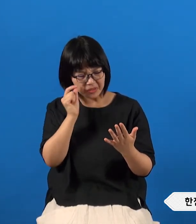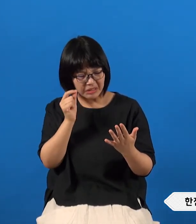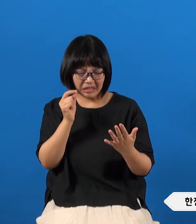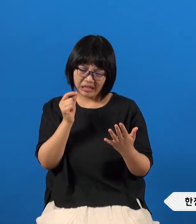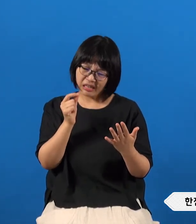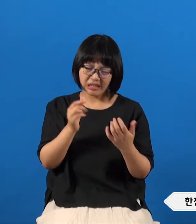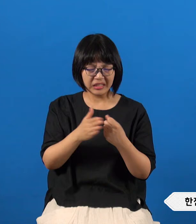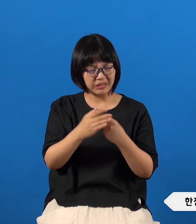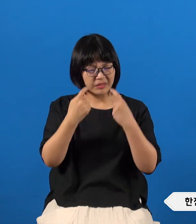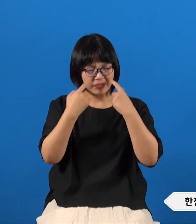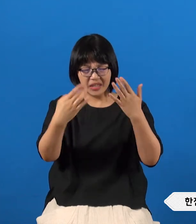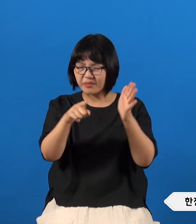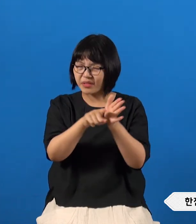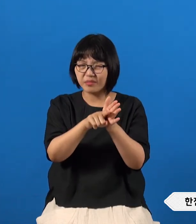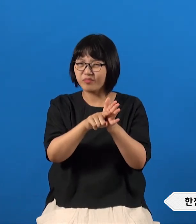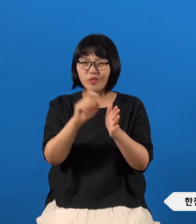것이죠.